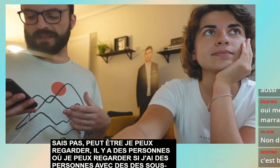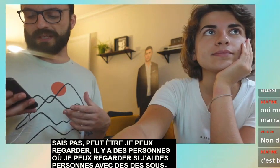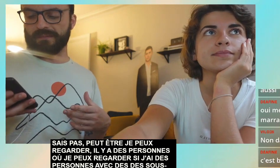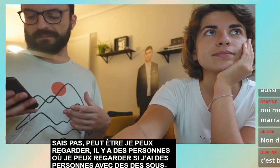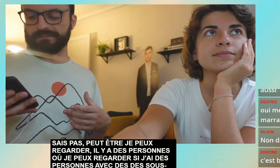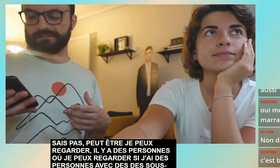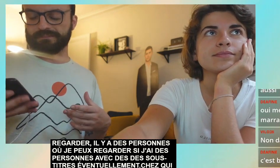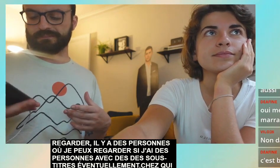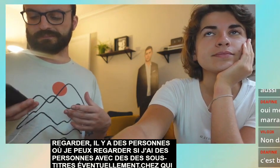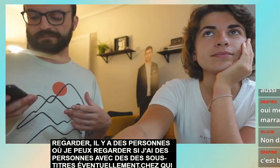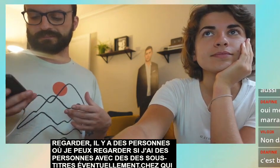envoyer.